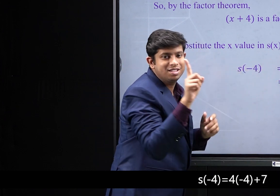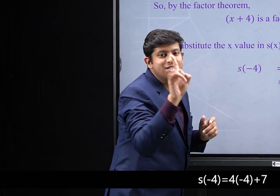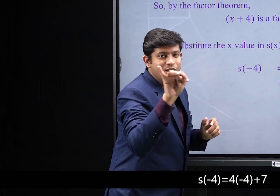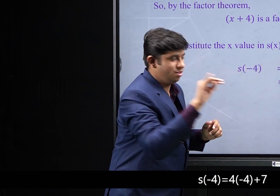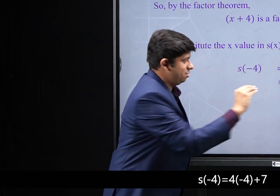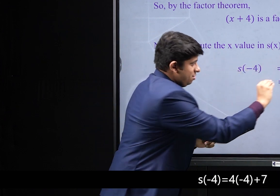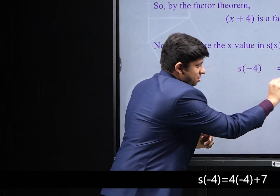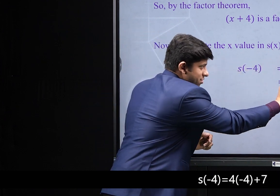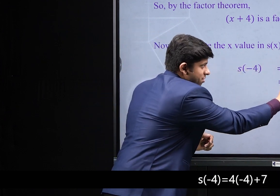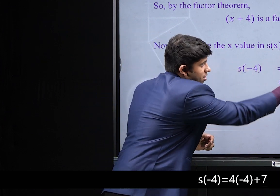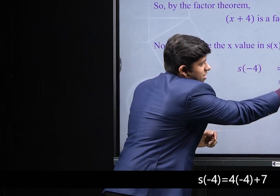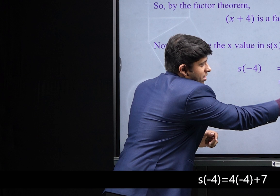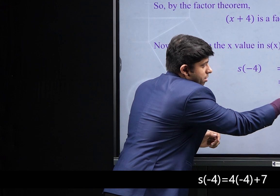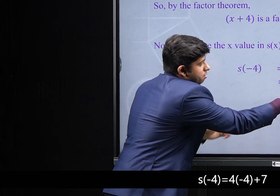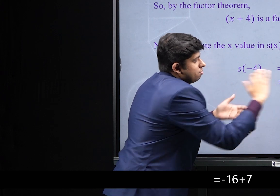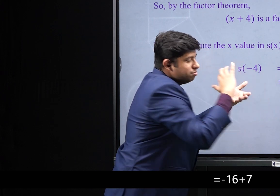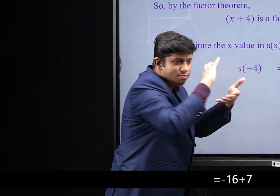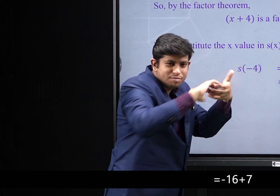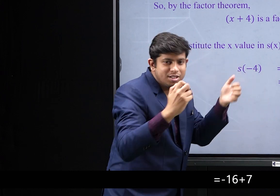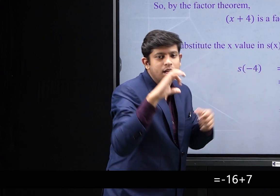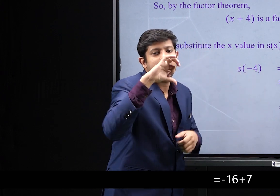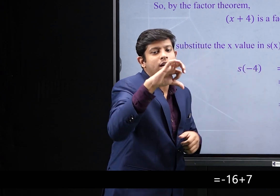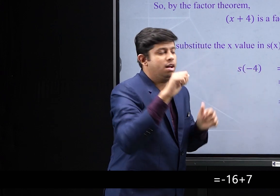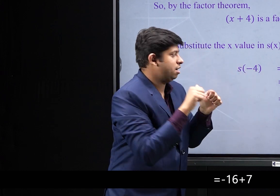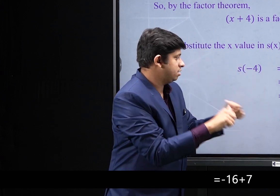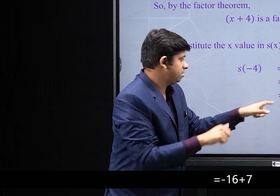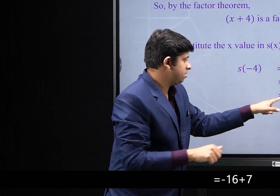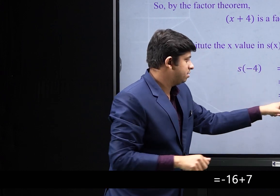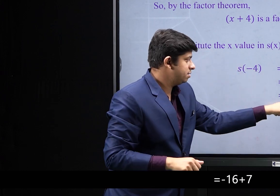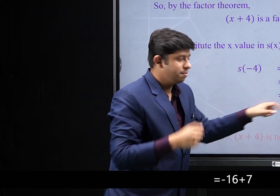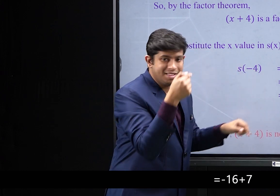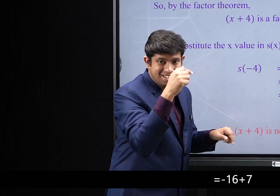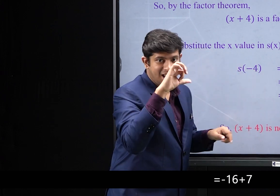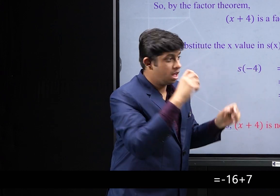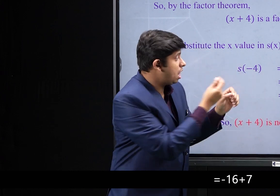ఇంటూ -4 ప్లస్ 7 -16 ప్లస్ 7